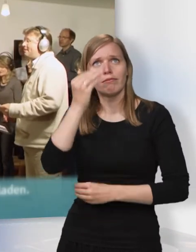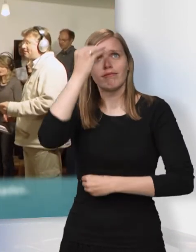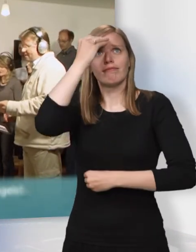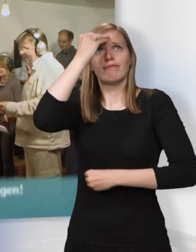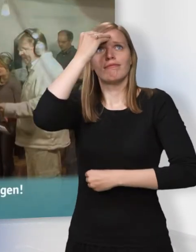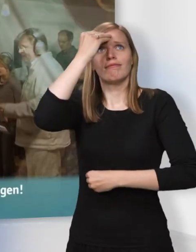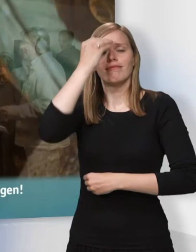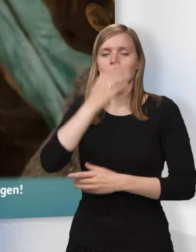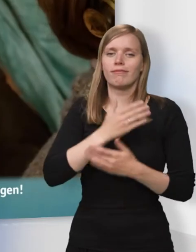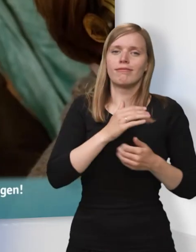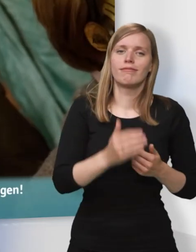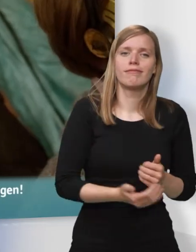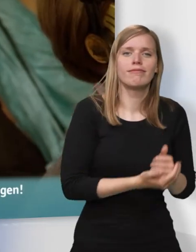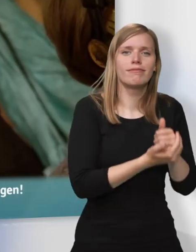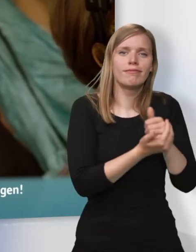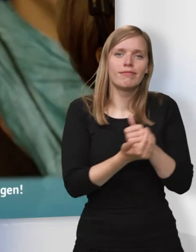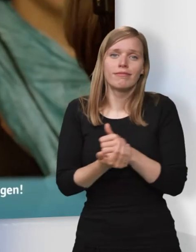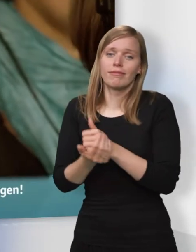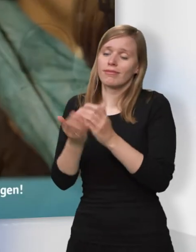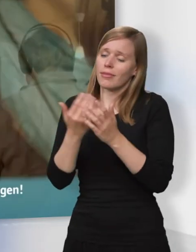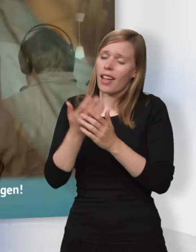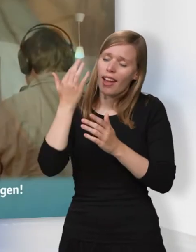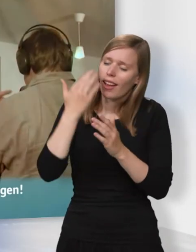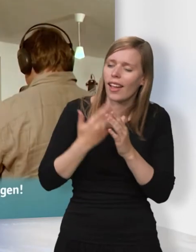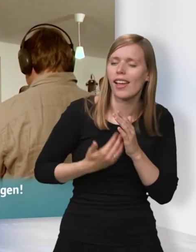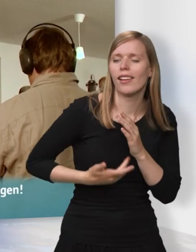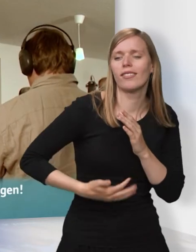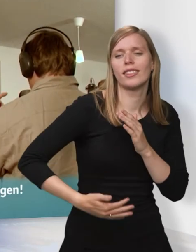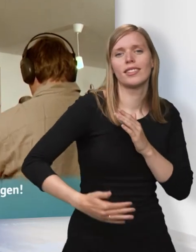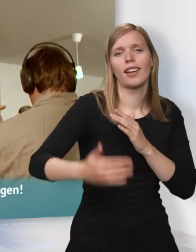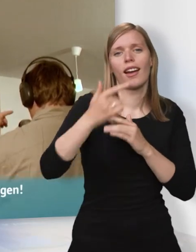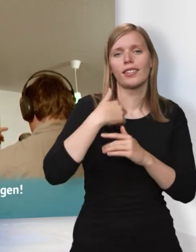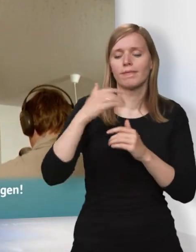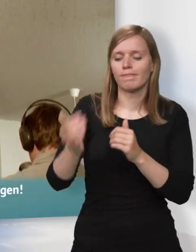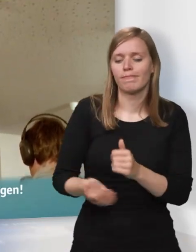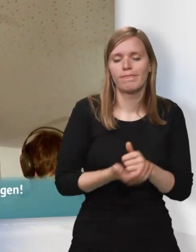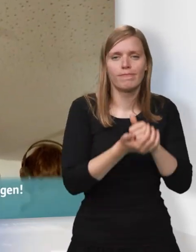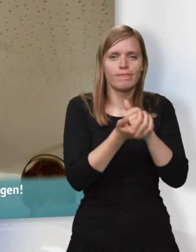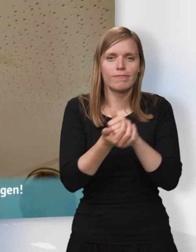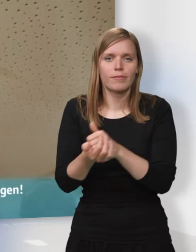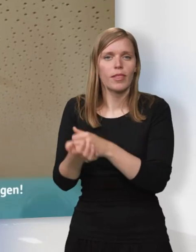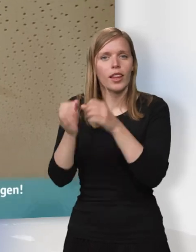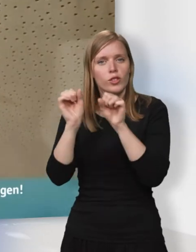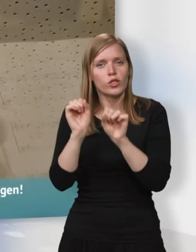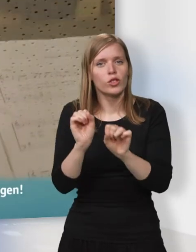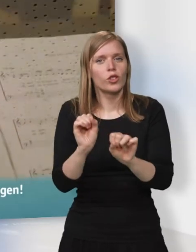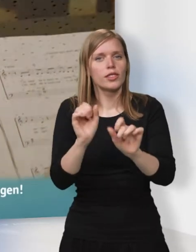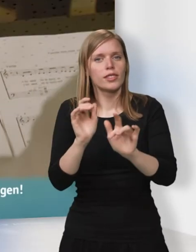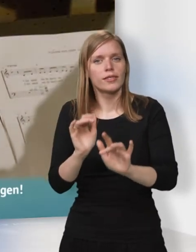aufgeladen, in alle Ewigkeit will ich dich tragen.